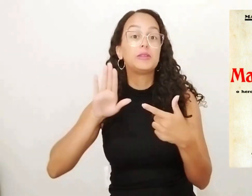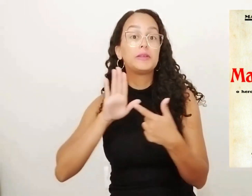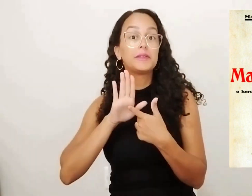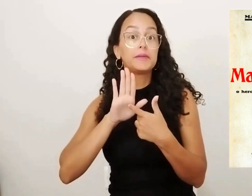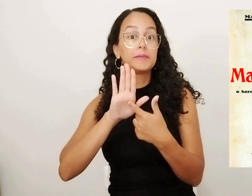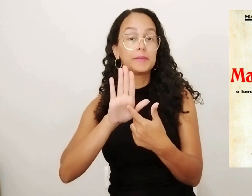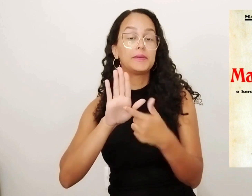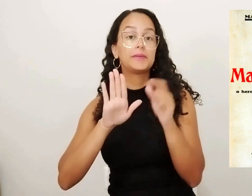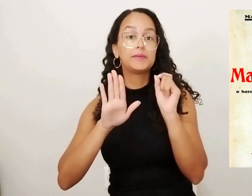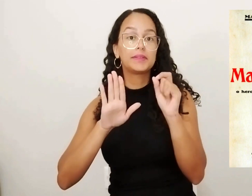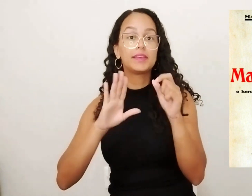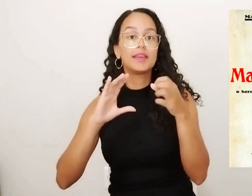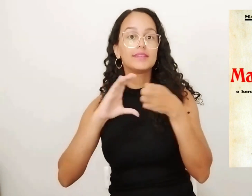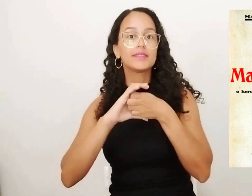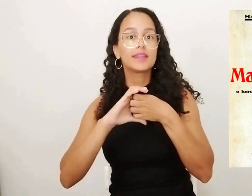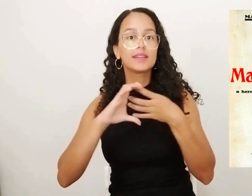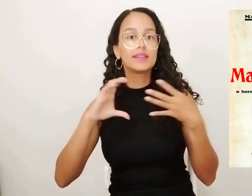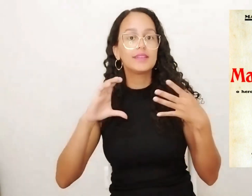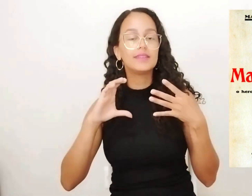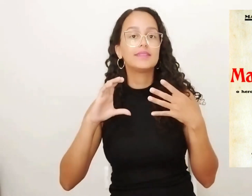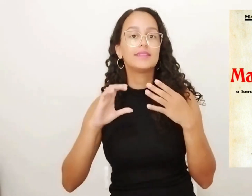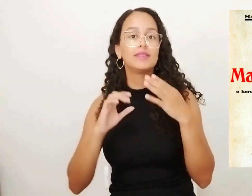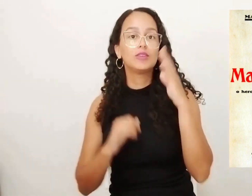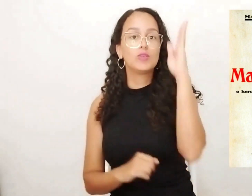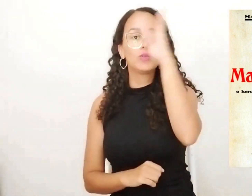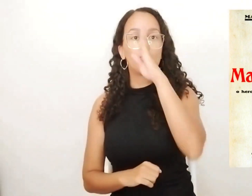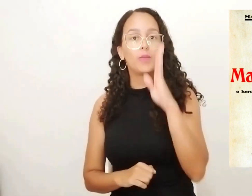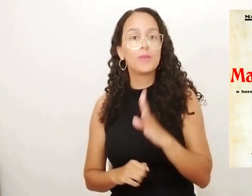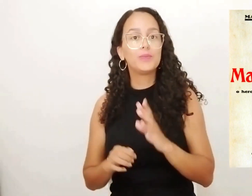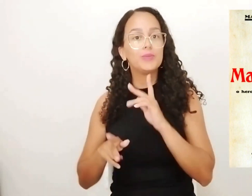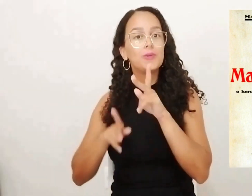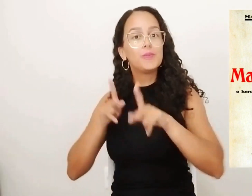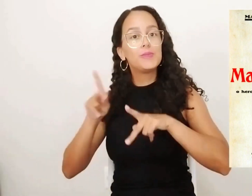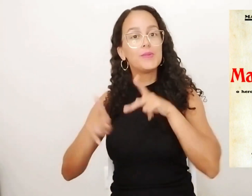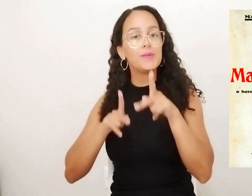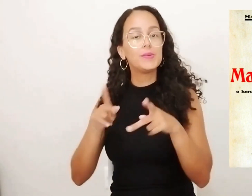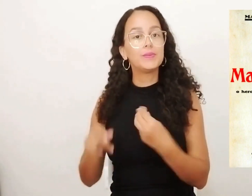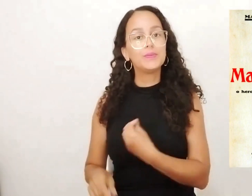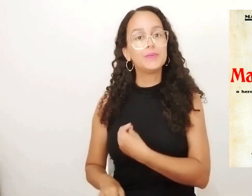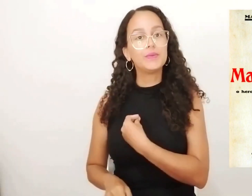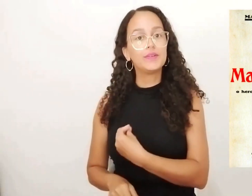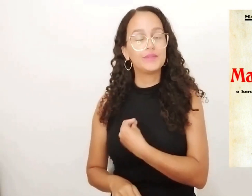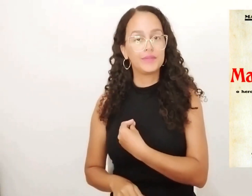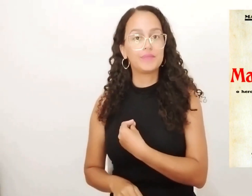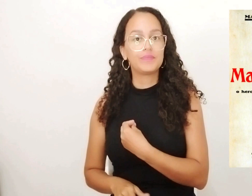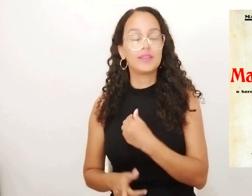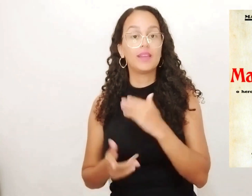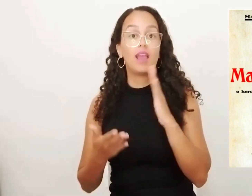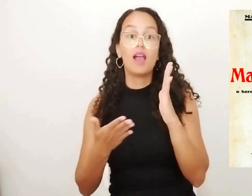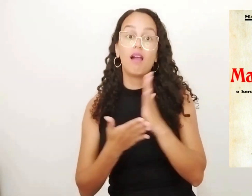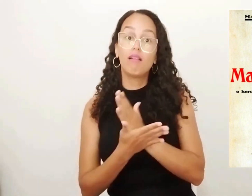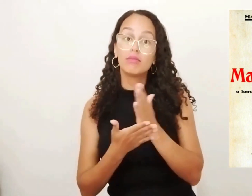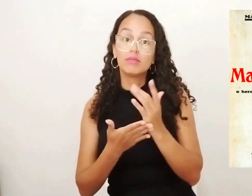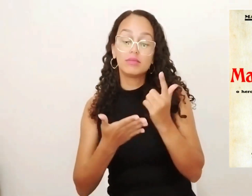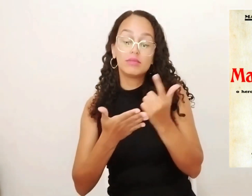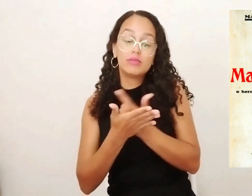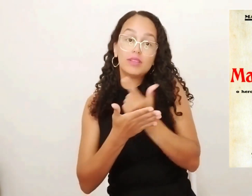Muitos deles fazem uma passagem rápida pela narrativa e servem de alegoria